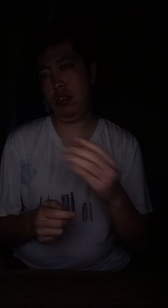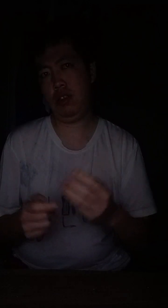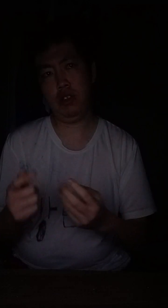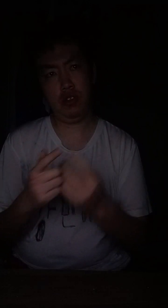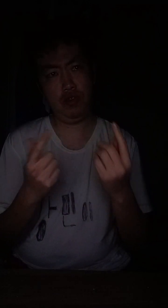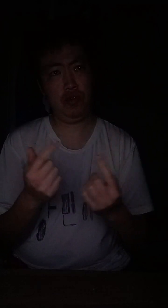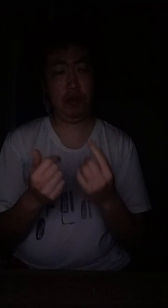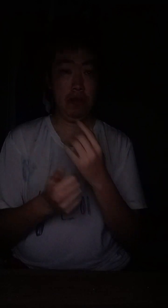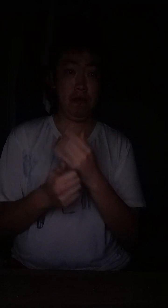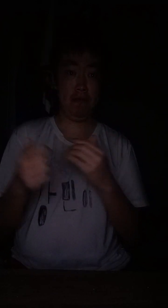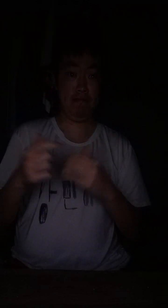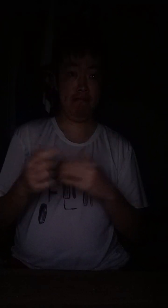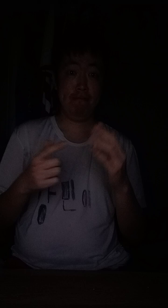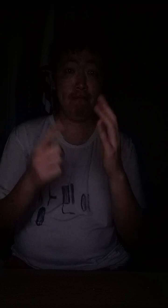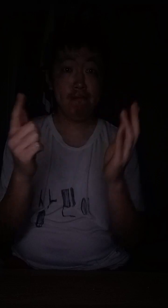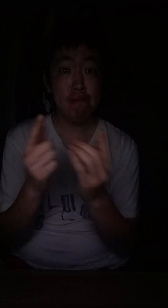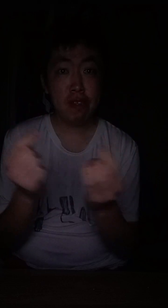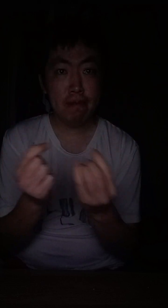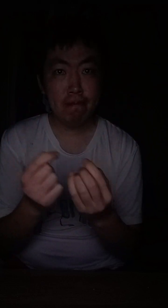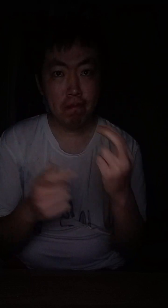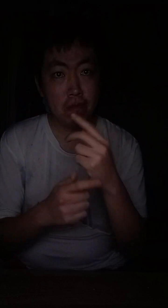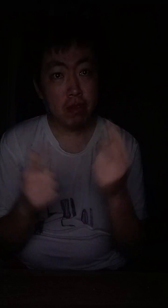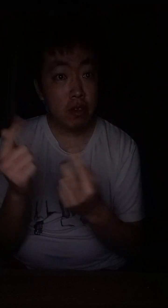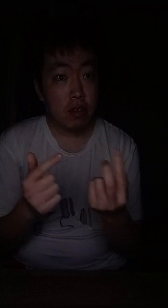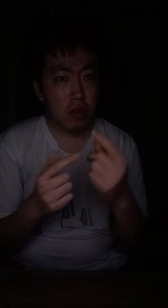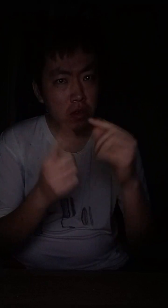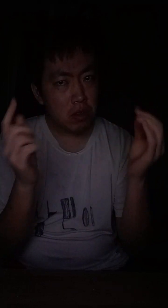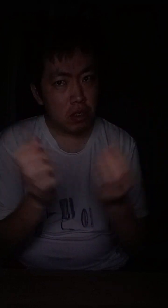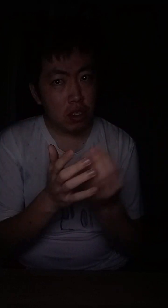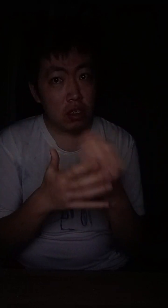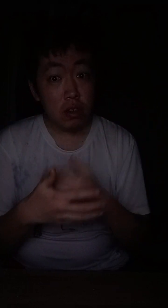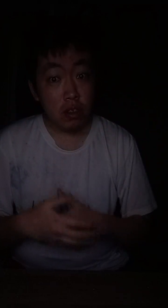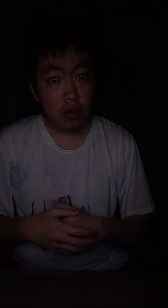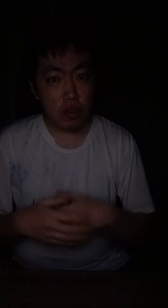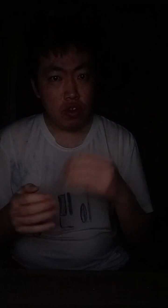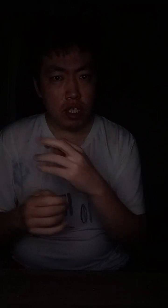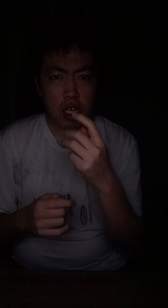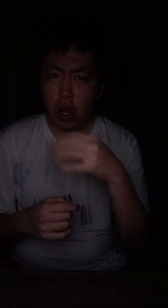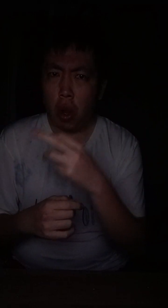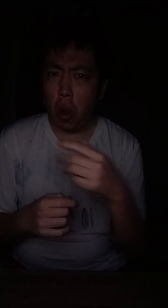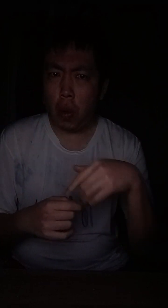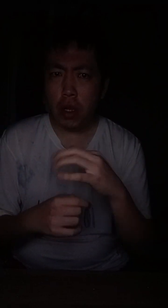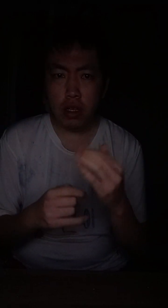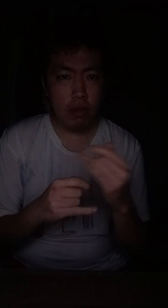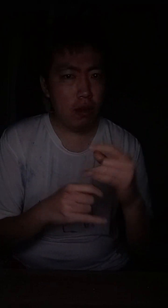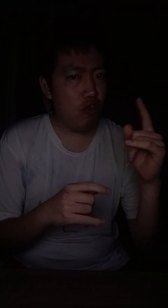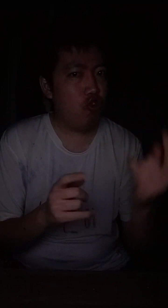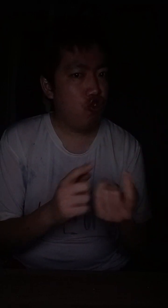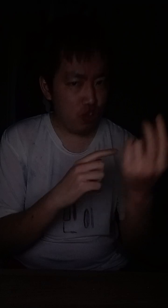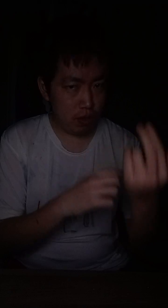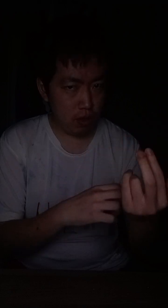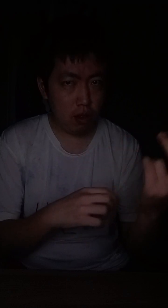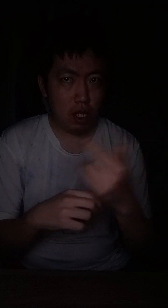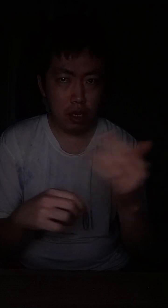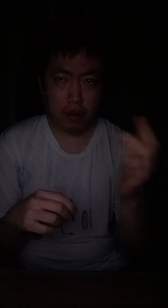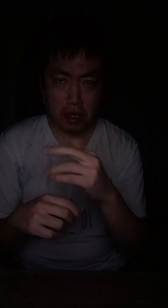전국 기자협회는 오늘 공동 입장문을 내고 박 후보자는 앵커의 권한이라며 후배들의 기사를 제멋대로